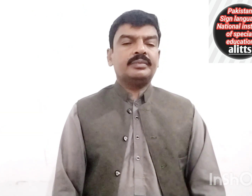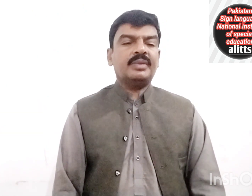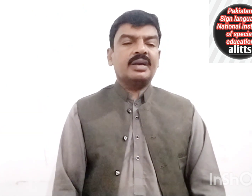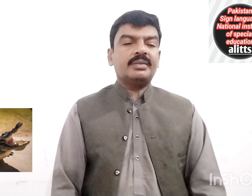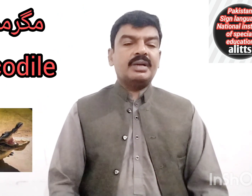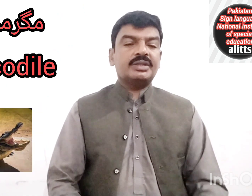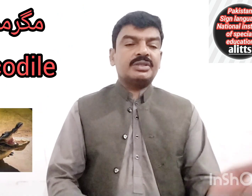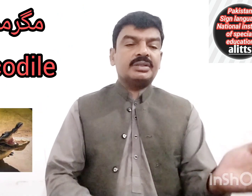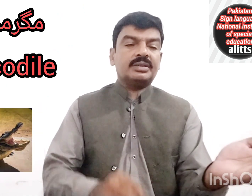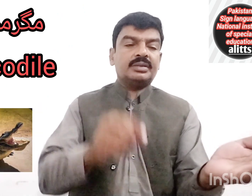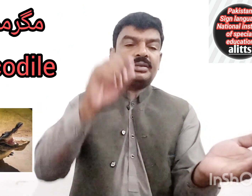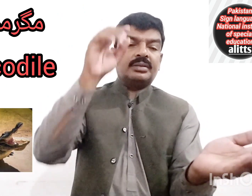मगरमच्छ,